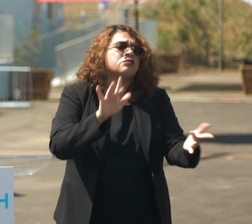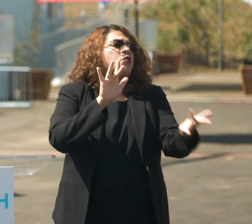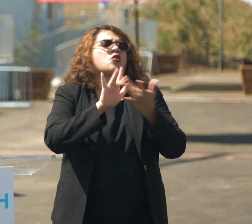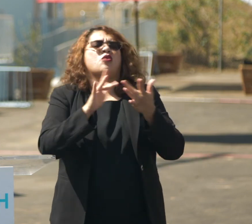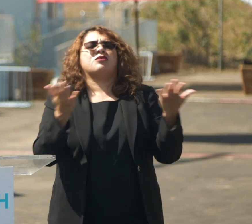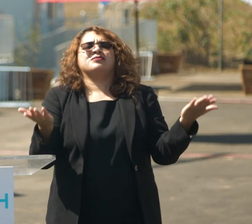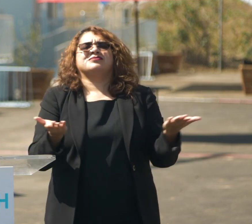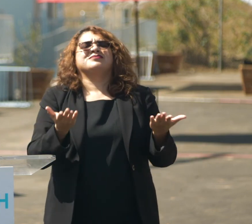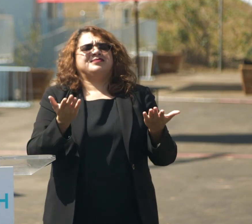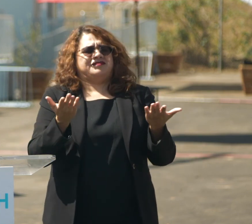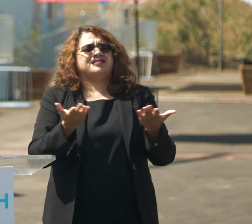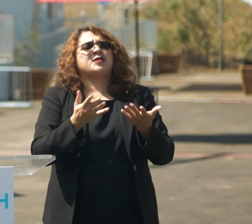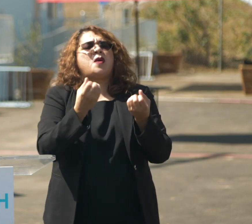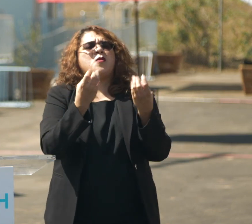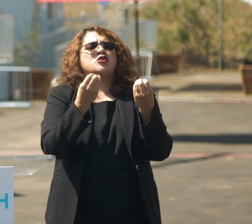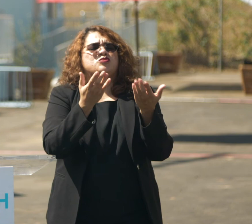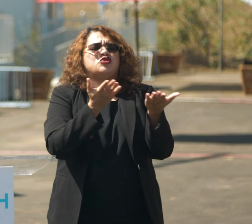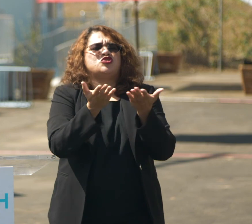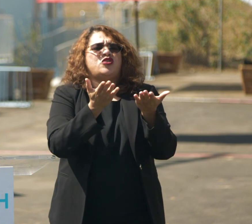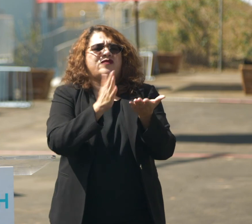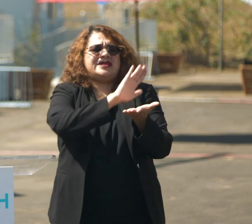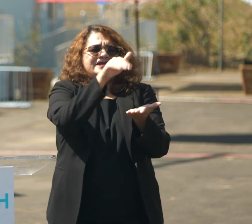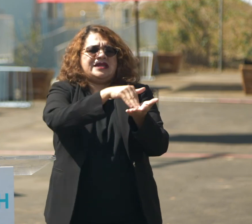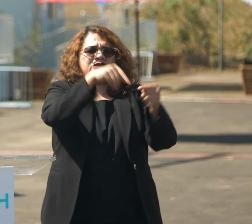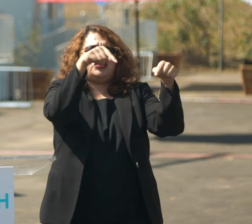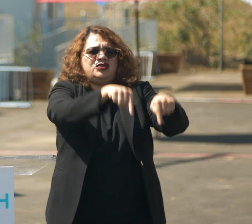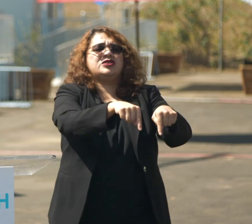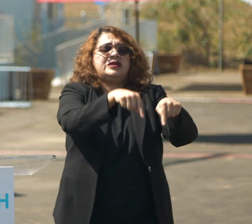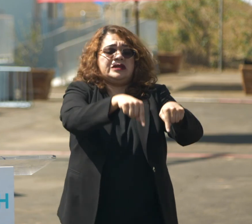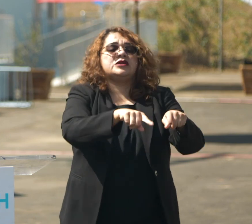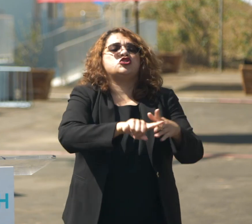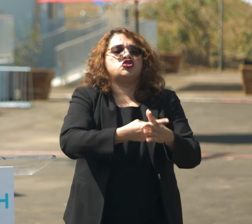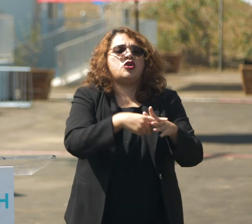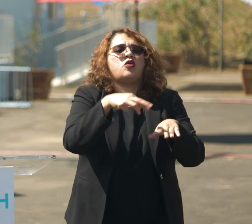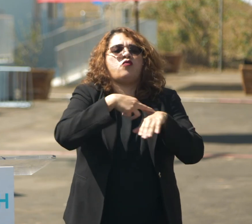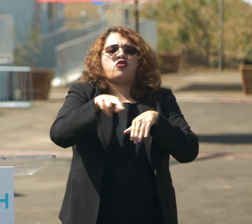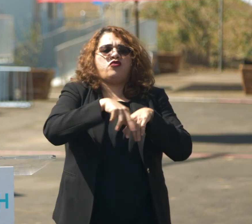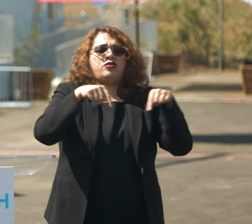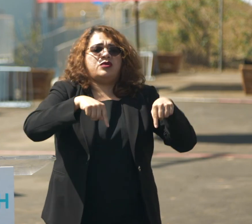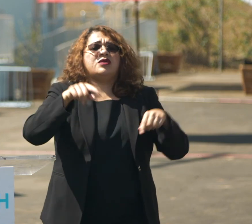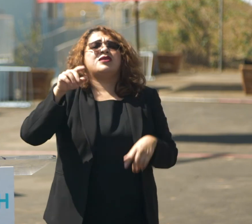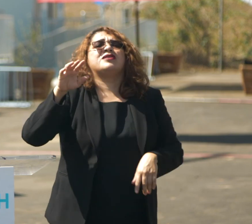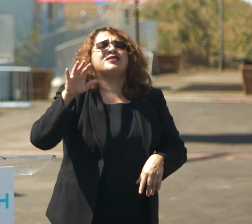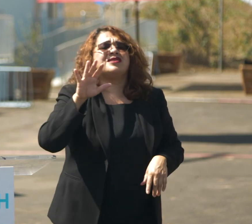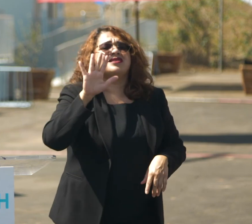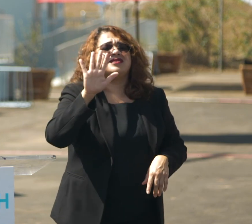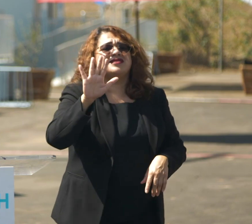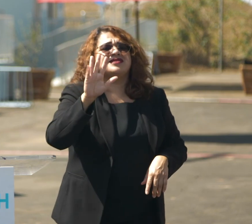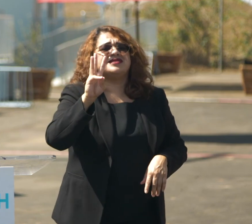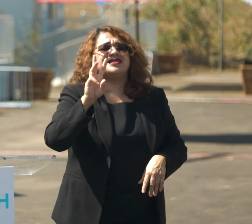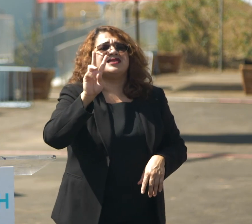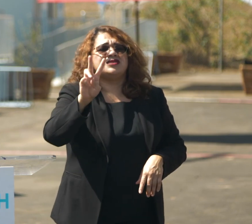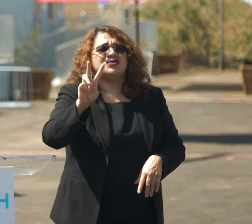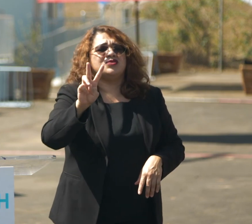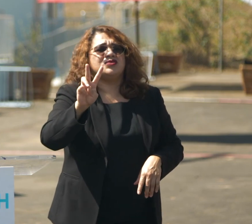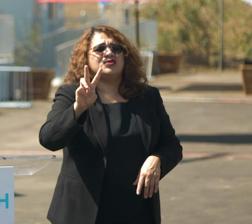de Servicios Múltiple donde empezará el servicio. El número de teléfono ahí es área